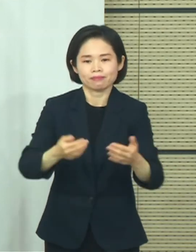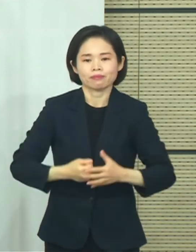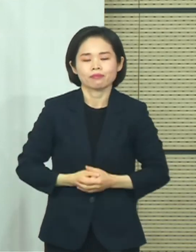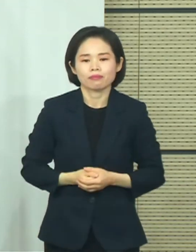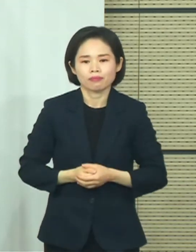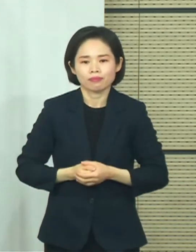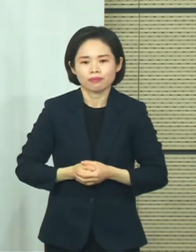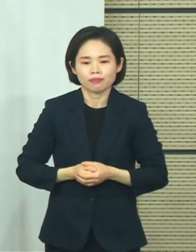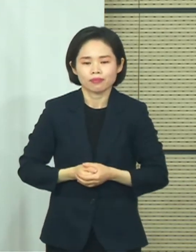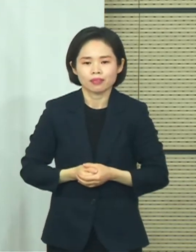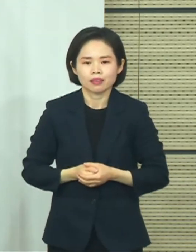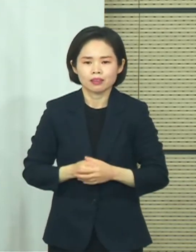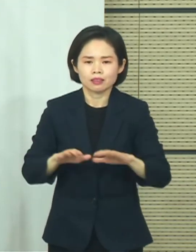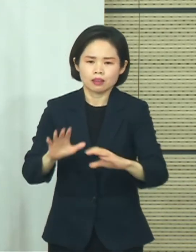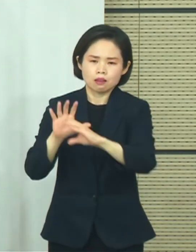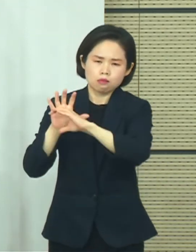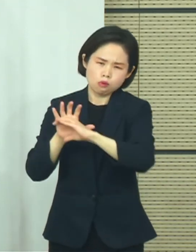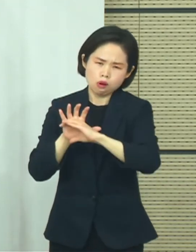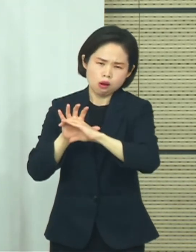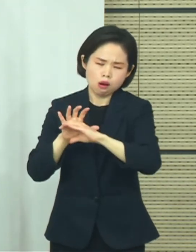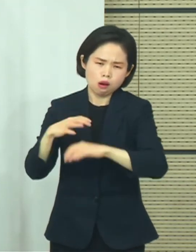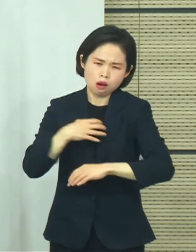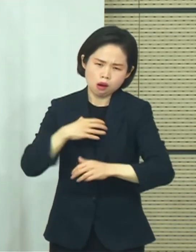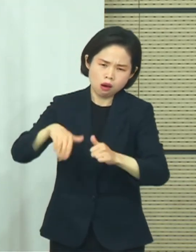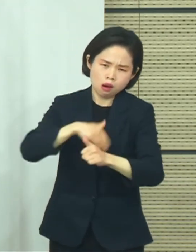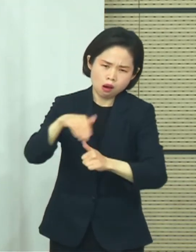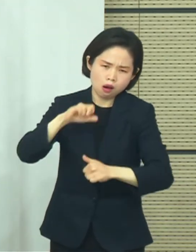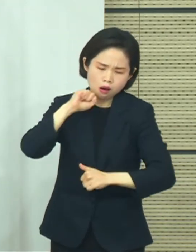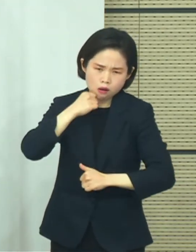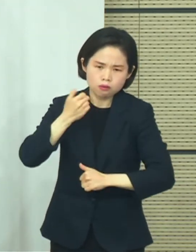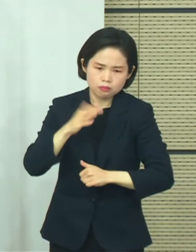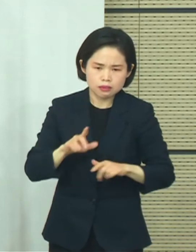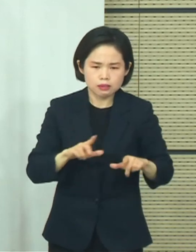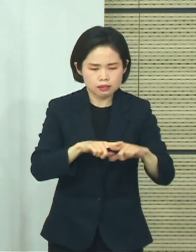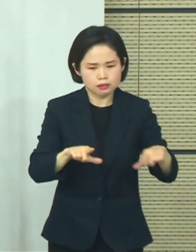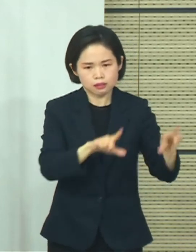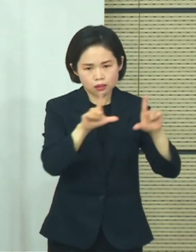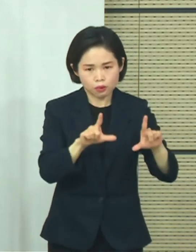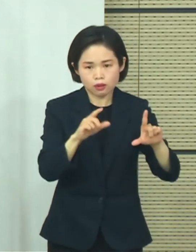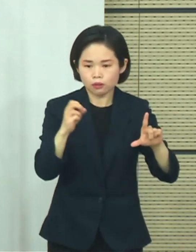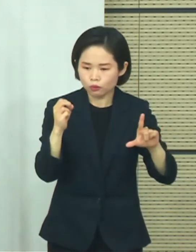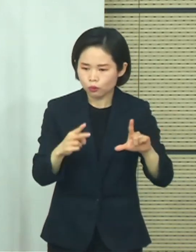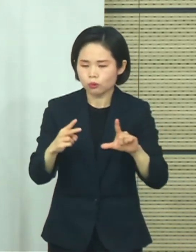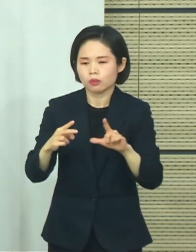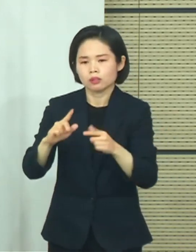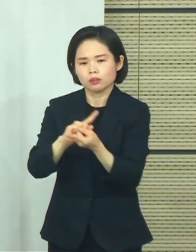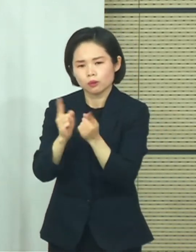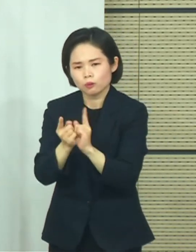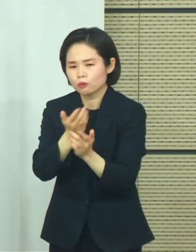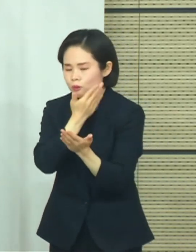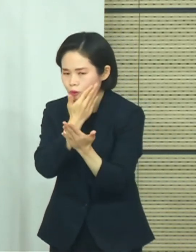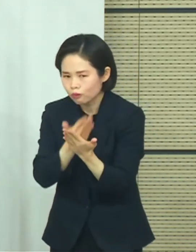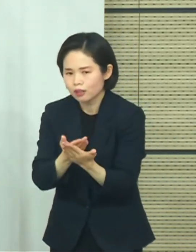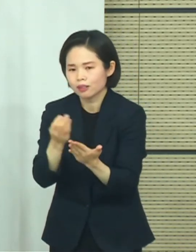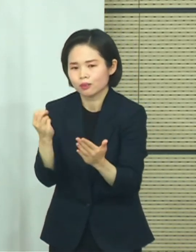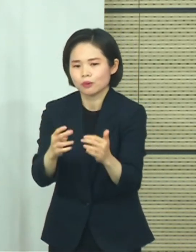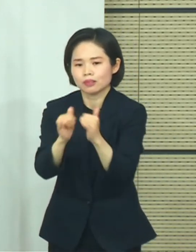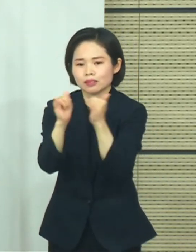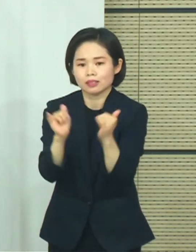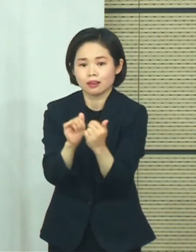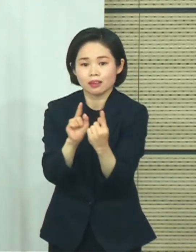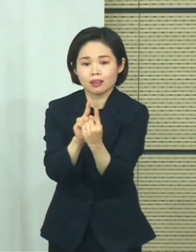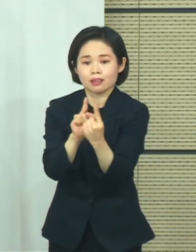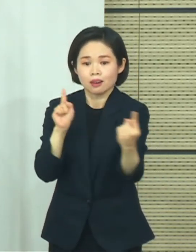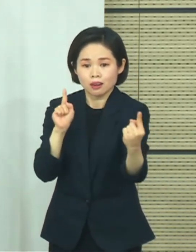그러나 일부의 ud 속에서 우리는 일상생활 뿐 아니라 서로의 소중한 과 사회적 그리도 기 속 사회적